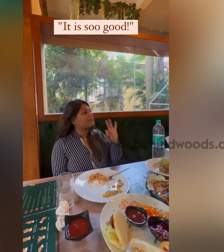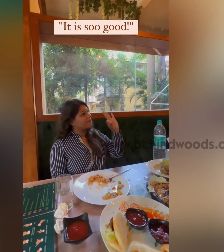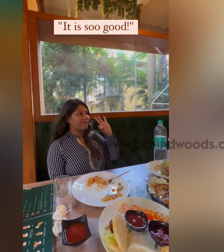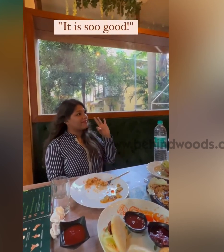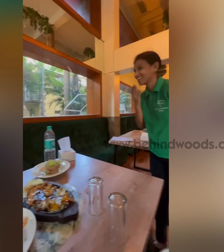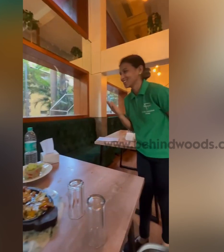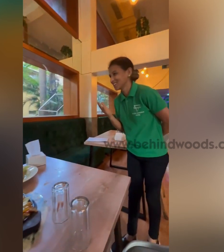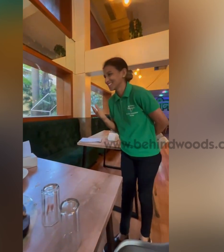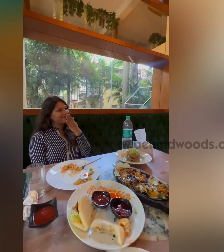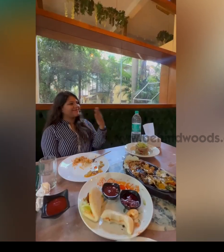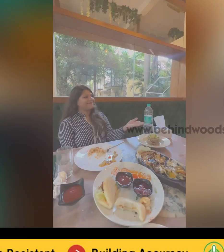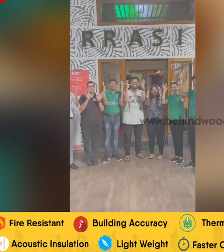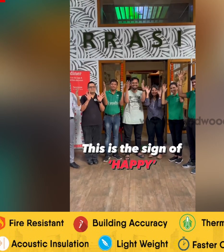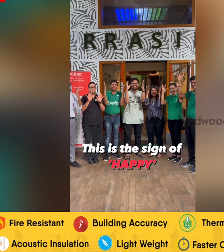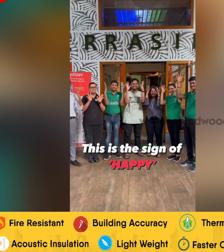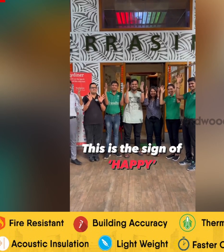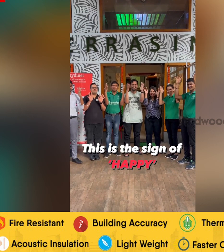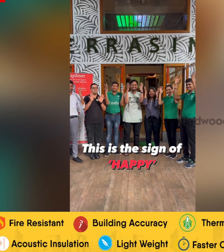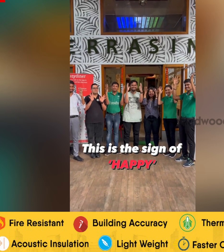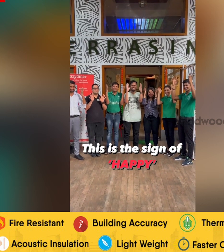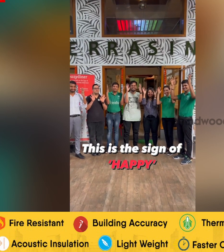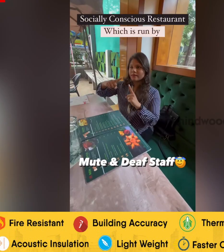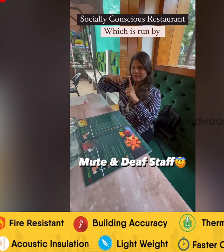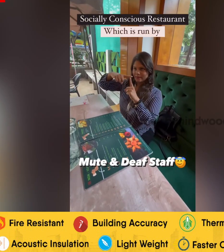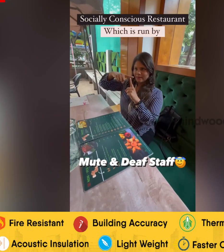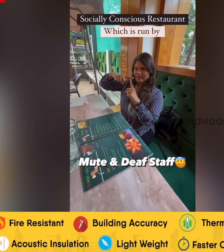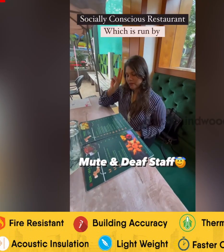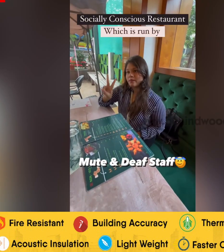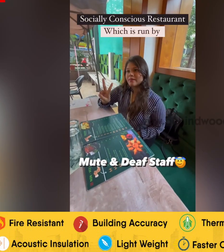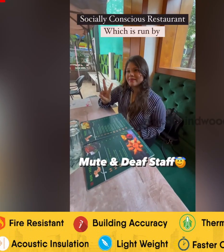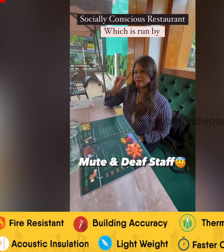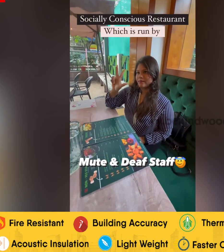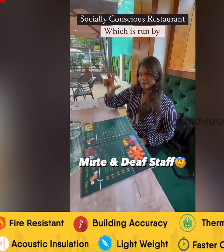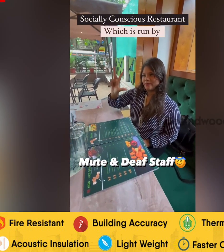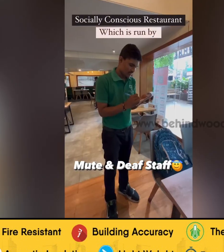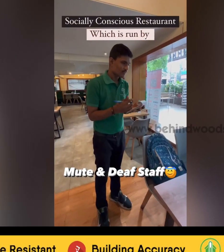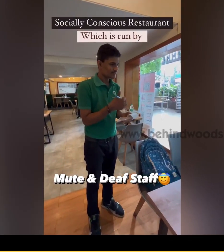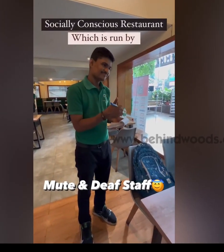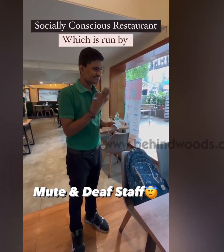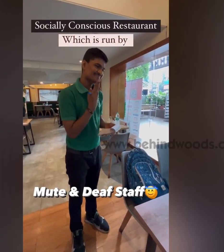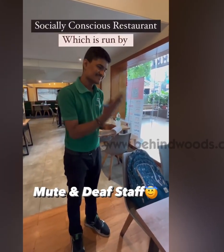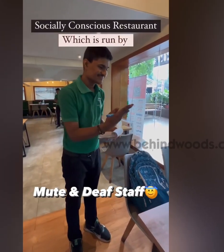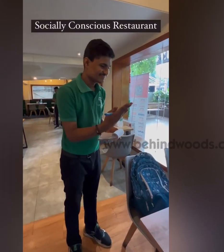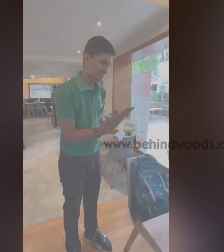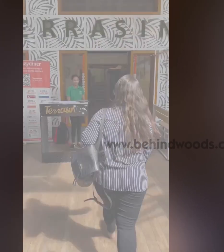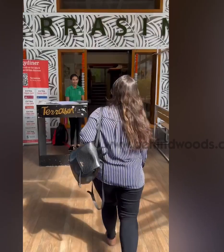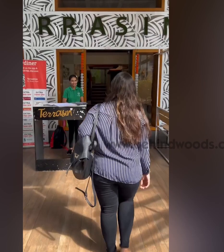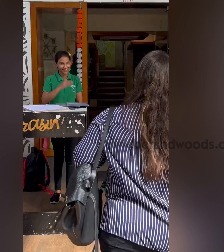നമ്മളോട് സൈൻ ലാംഗ്വേജിലാണ് സംസാരിക്കുക. നമ്മളെ നല്ല വൃത്തിയായി ആദിത്യ മര്യാദയോട് കൂടി തന്നെയാണ് ഇവിടെയുള്ള സ്റ്റാഫ് ട്രീറ്റ് ചെയ്യുന്നത്. പക്ഷെ